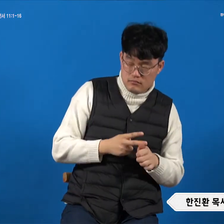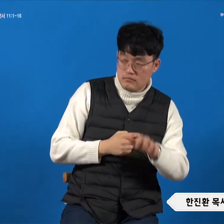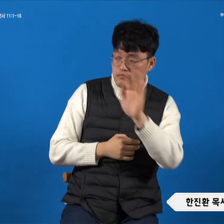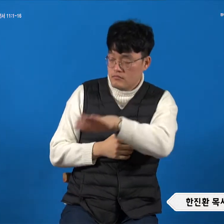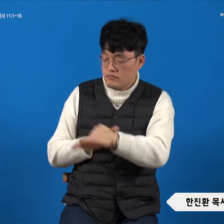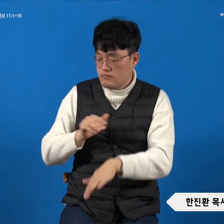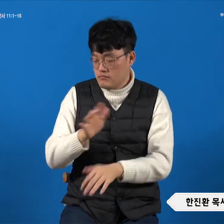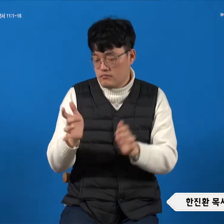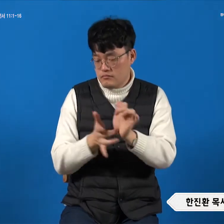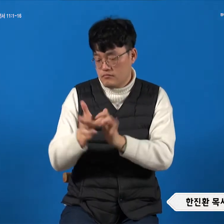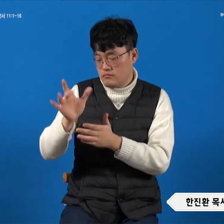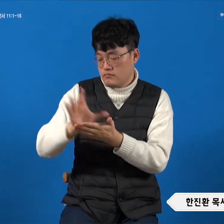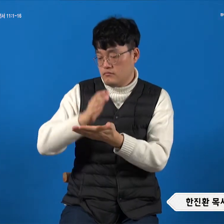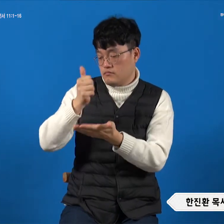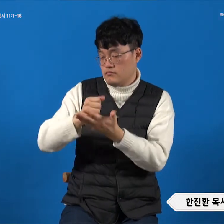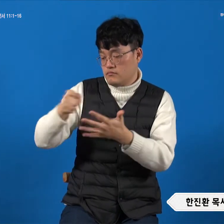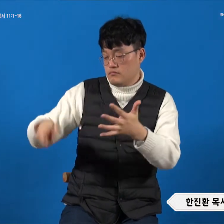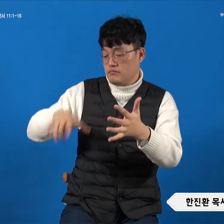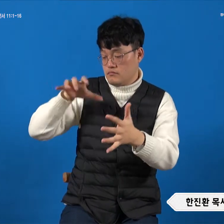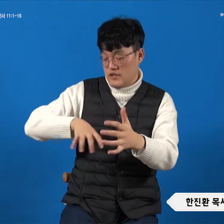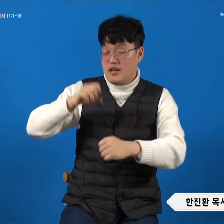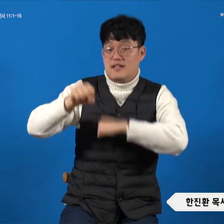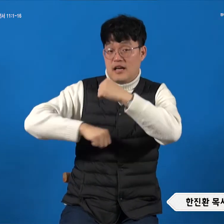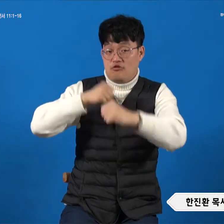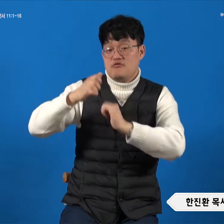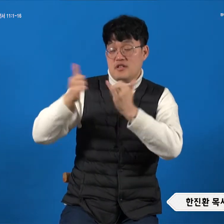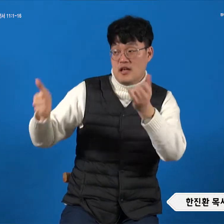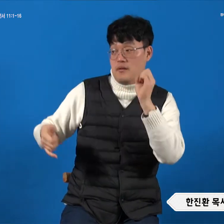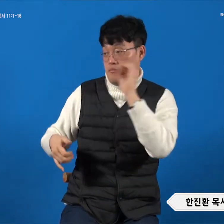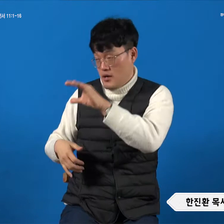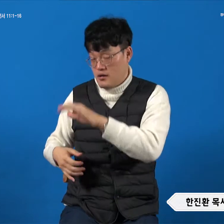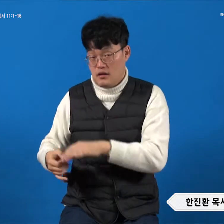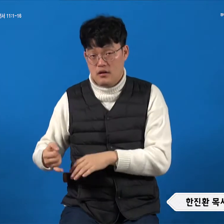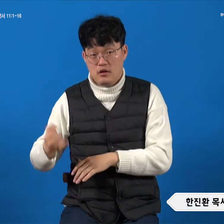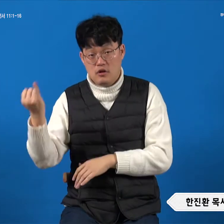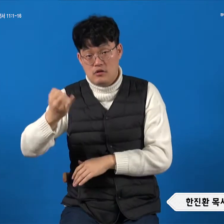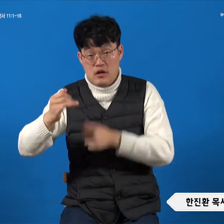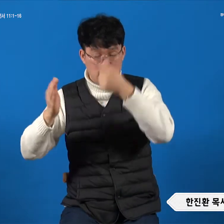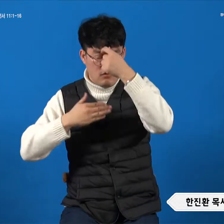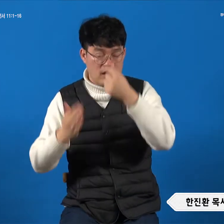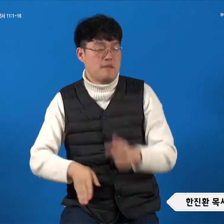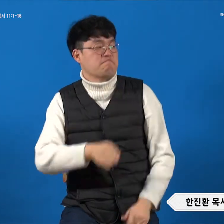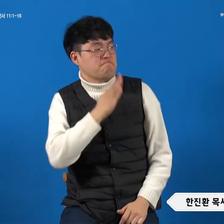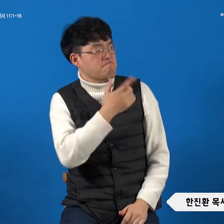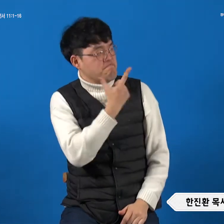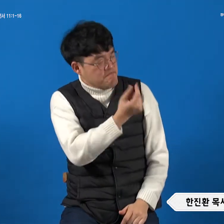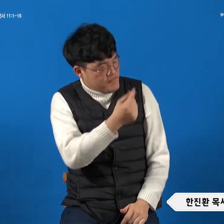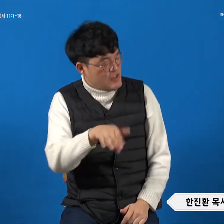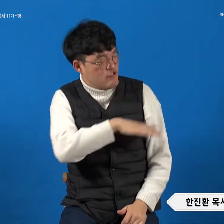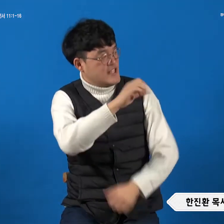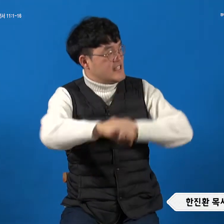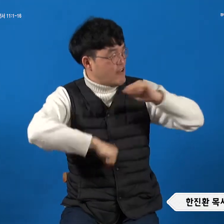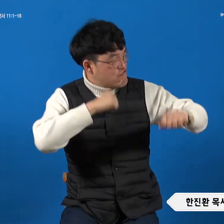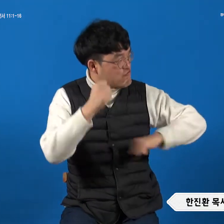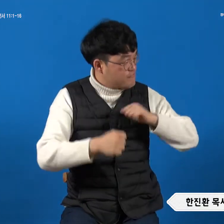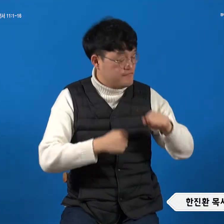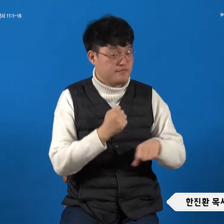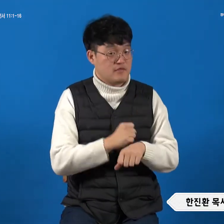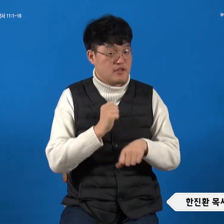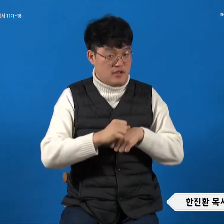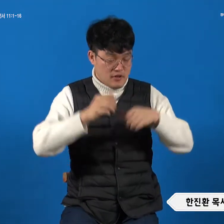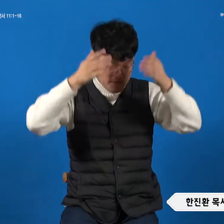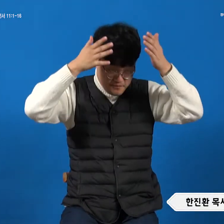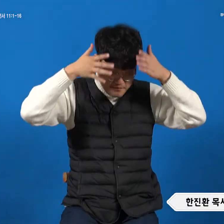사도가 우리는 예수 그리스도 안에서 자유인이다 그렇게 하니까 이 성도들이 맞다 우리는 자유인이다